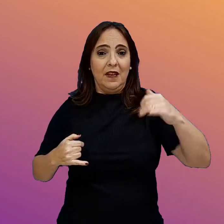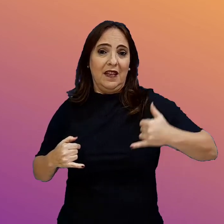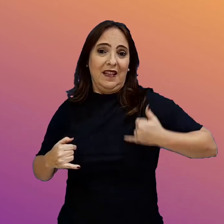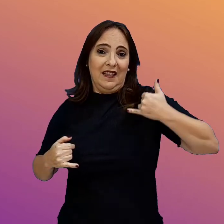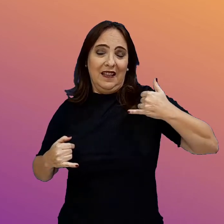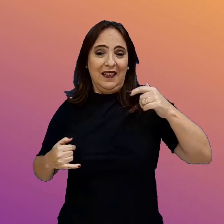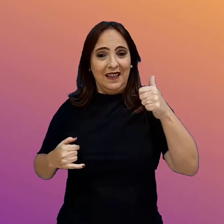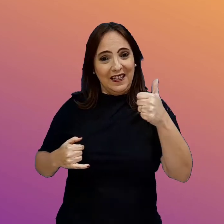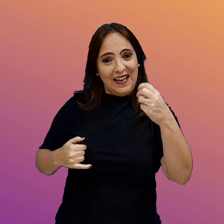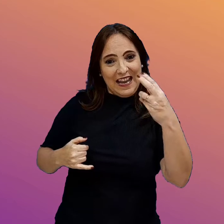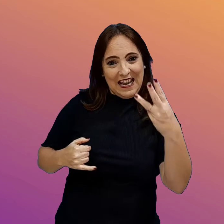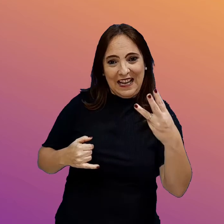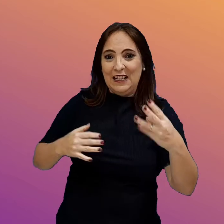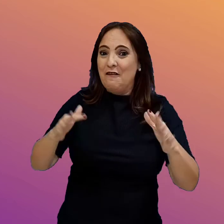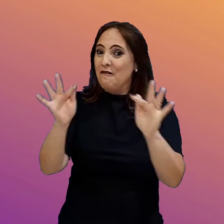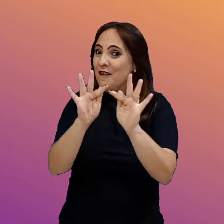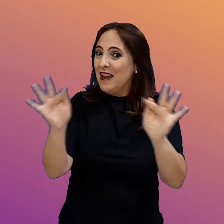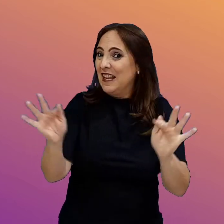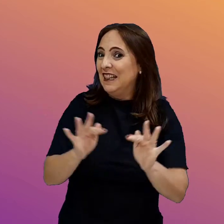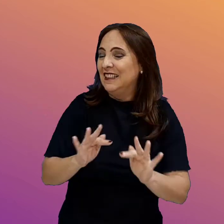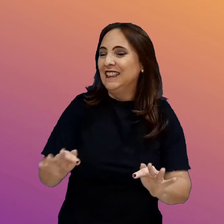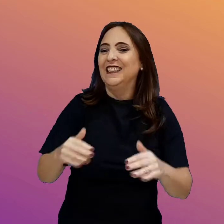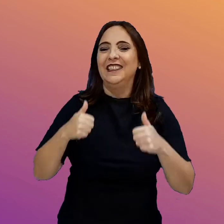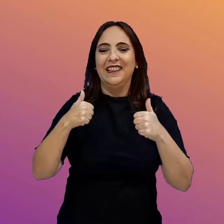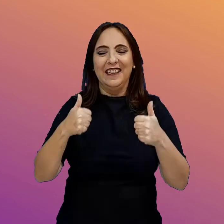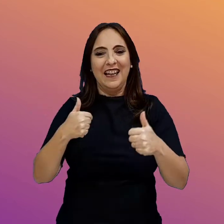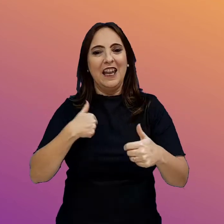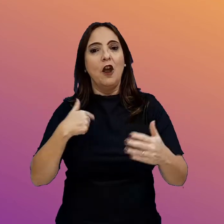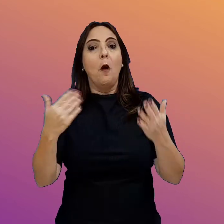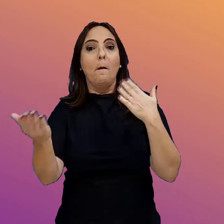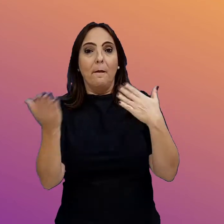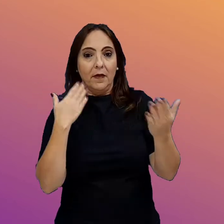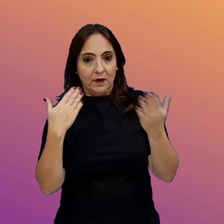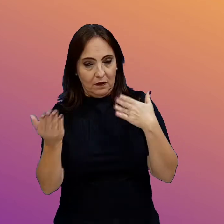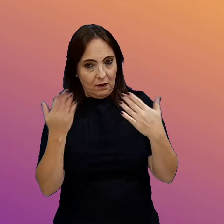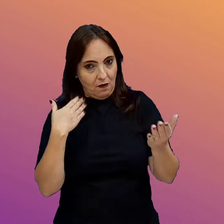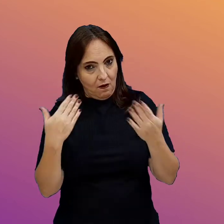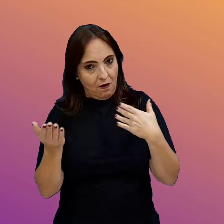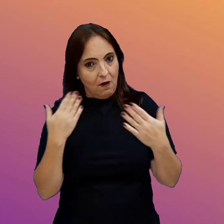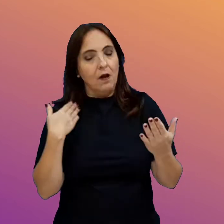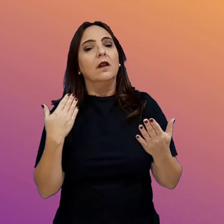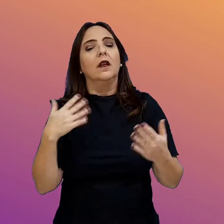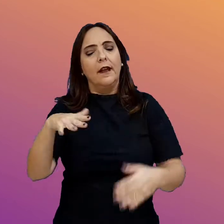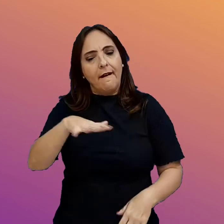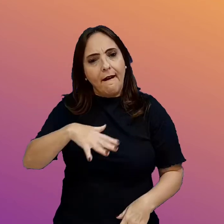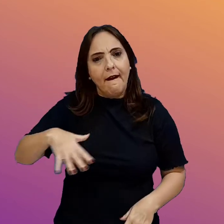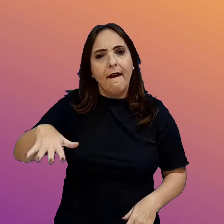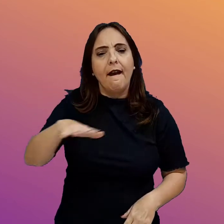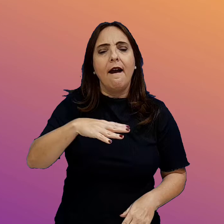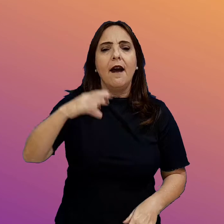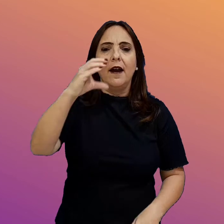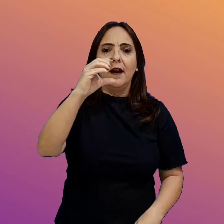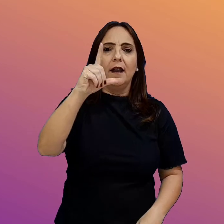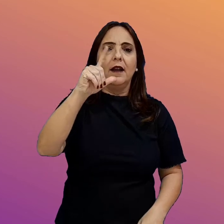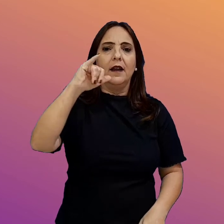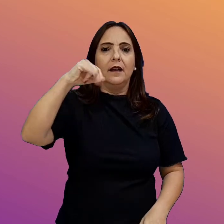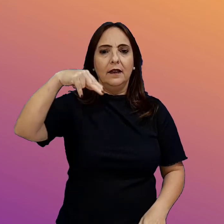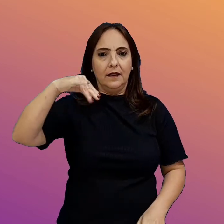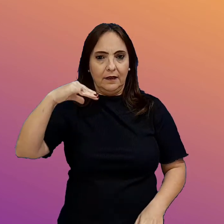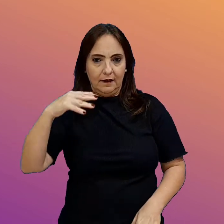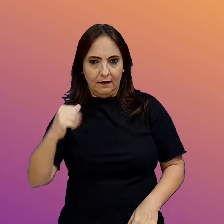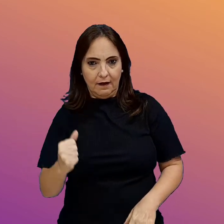anos, né? E sou psicóloga, atendo na área clínica, atendo